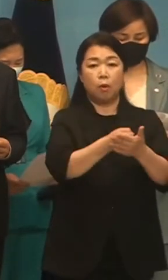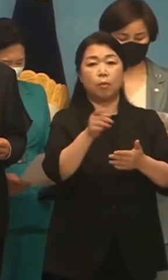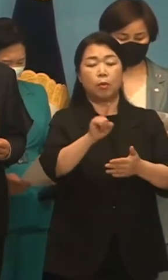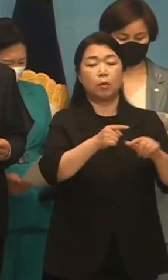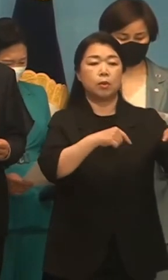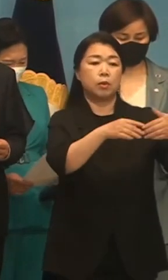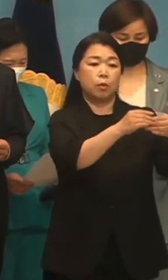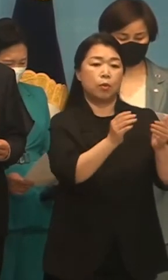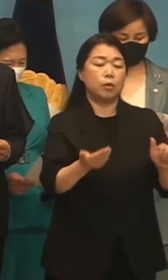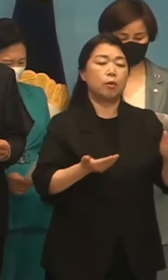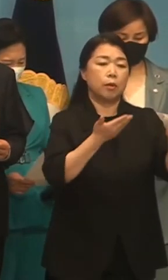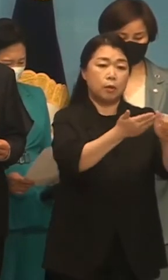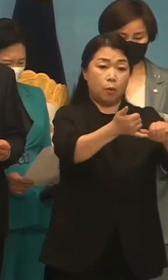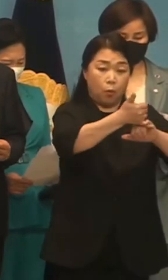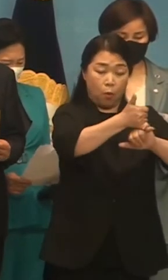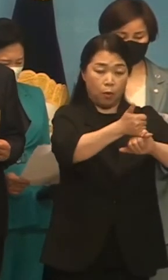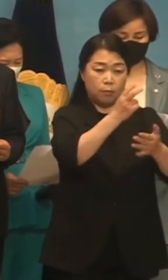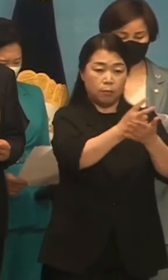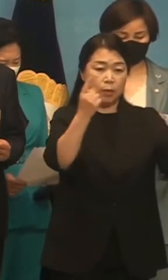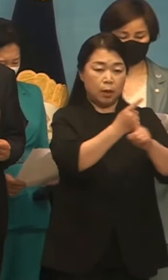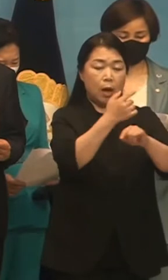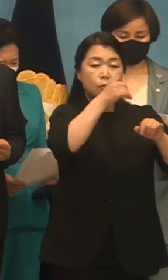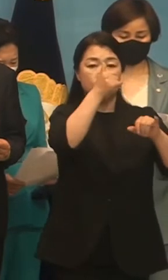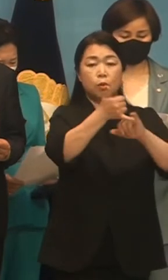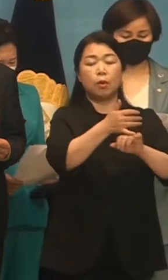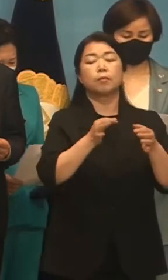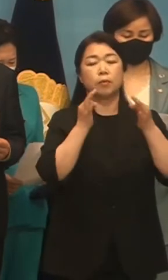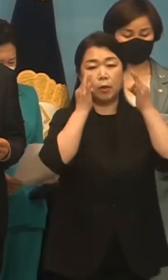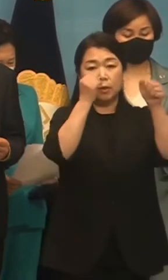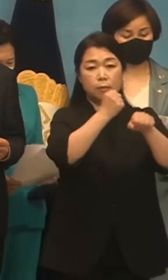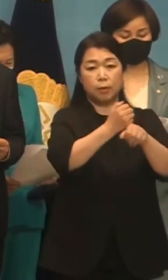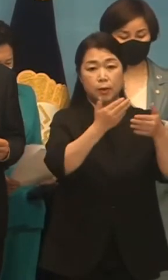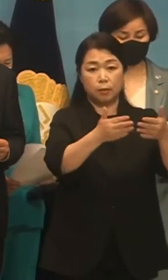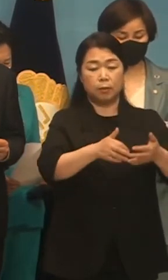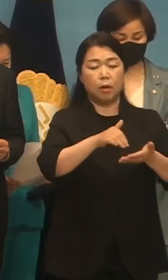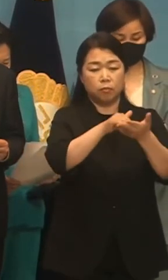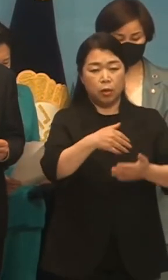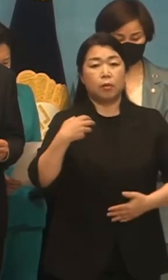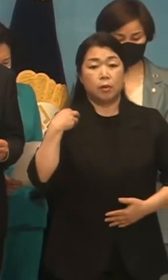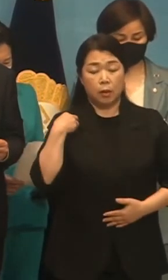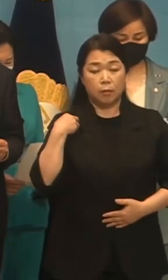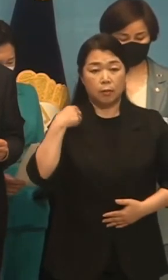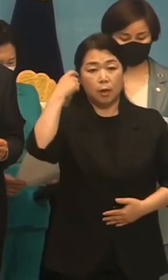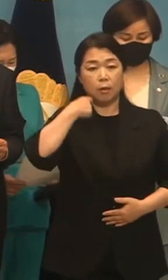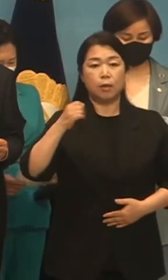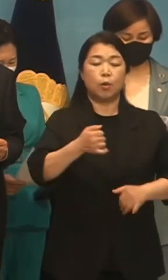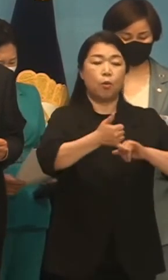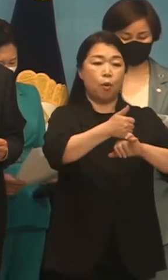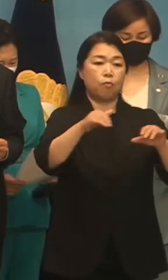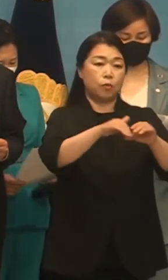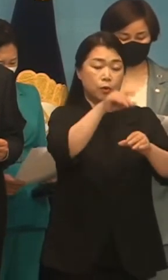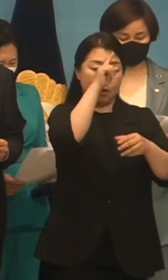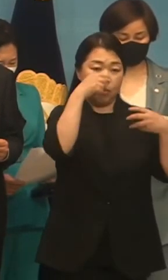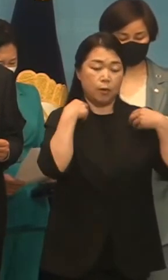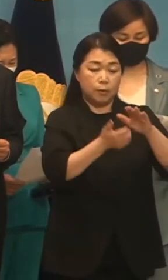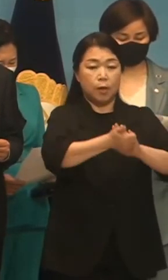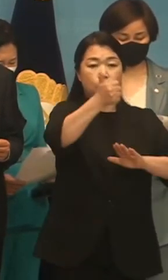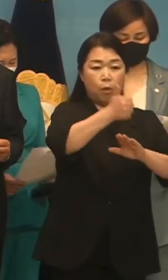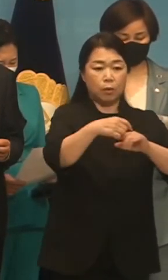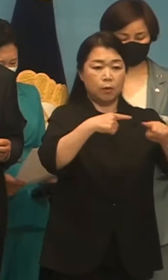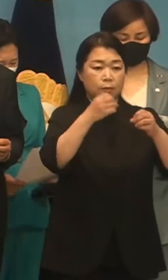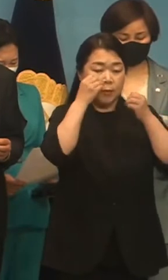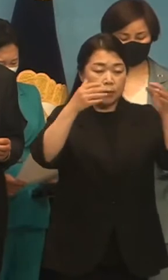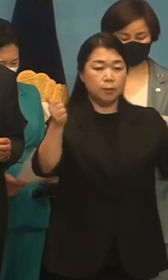당 지도부에 전달해 반드시 당규가 개정될 수 있도록 하겠습니다. 무거운 책임감으로 반드시 문재인 정부의 성공,